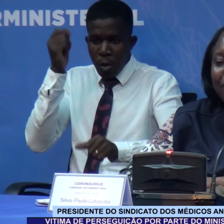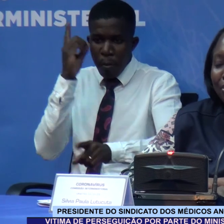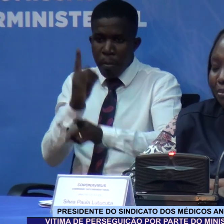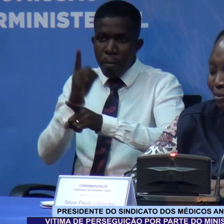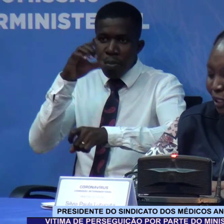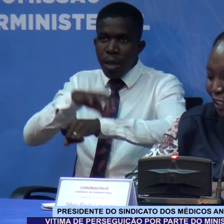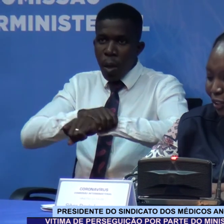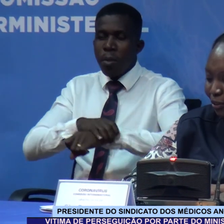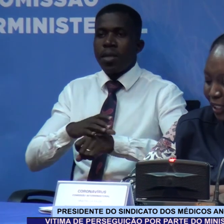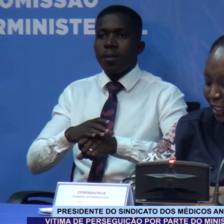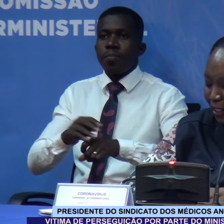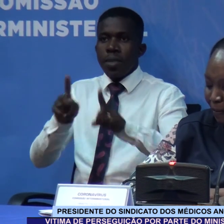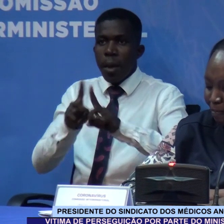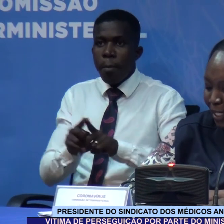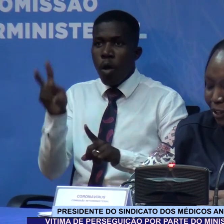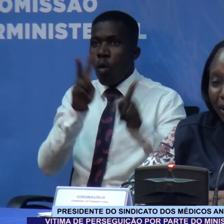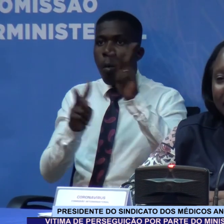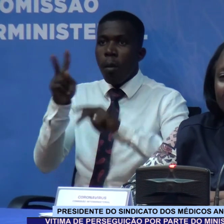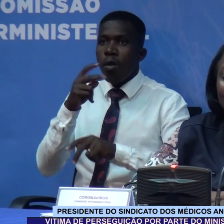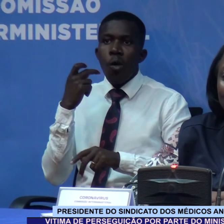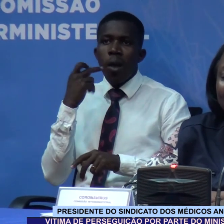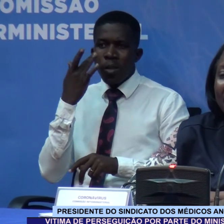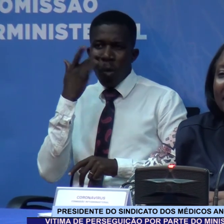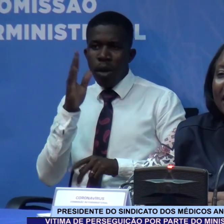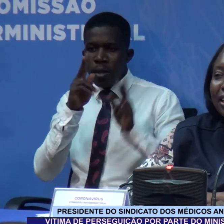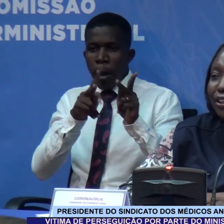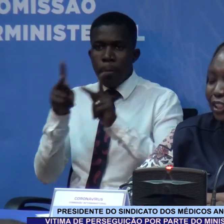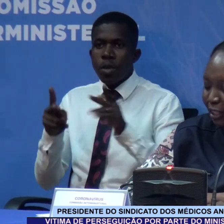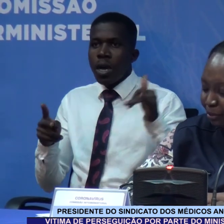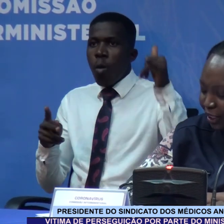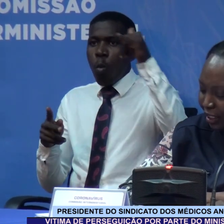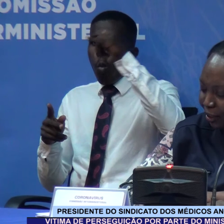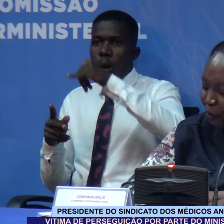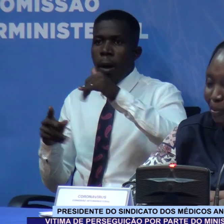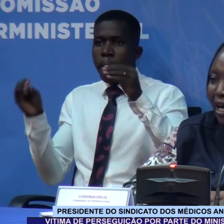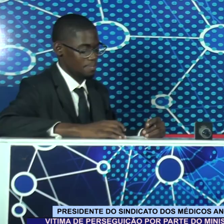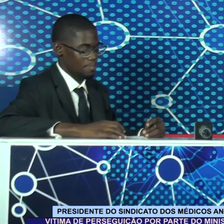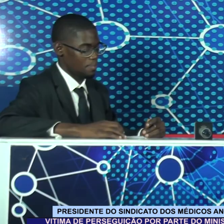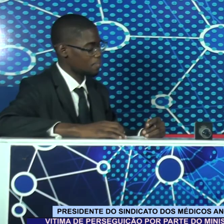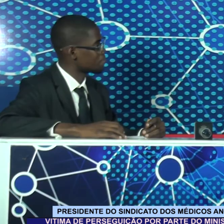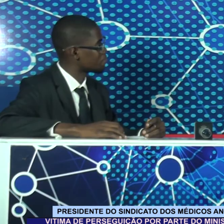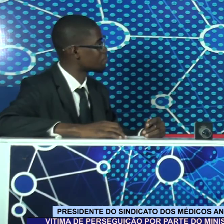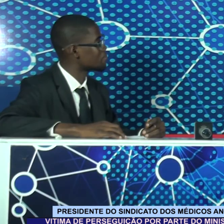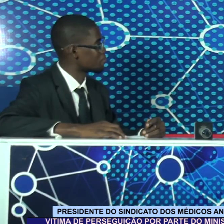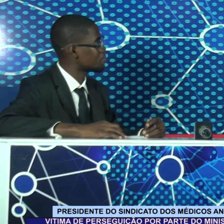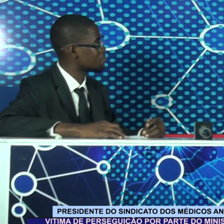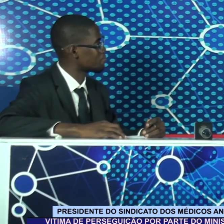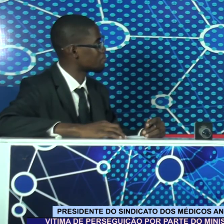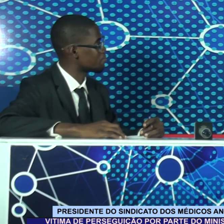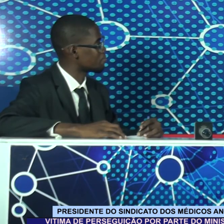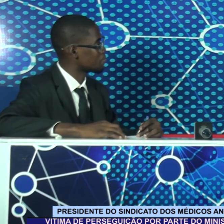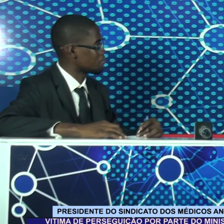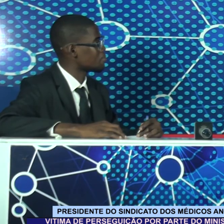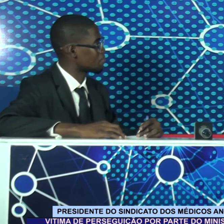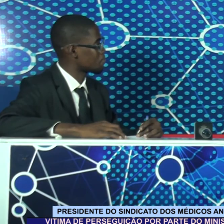seguir Adriano Manuel. Disse, portanto, exatamente, não acredito. Agora é preciso que se prove o porquê e quais são